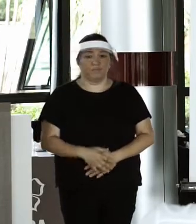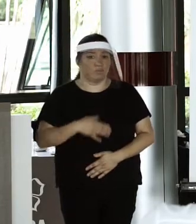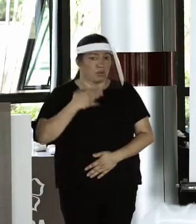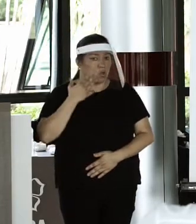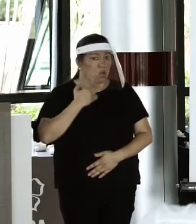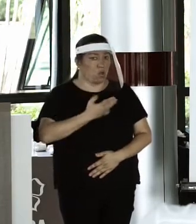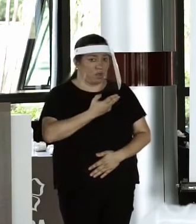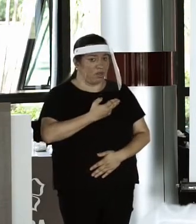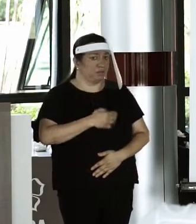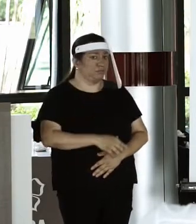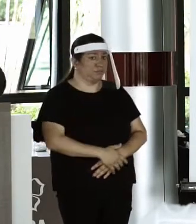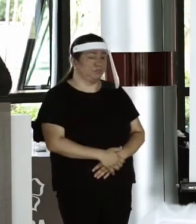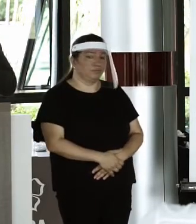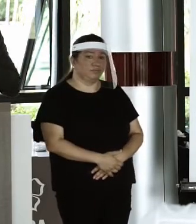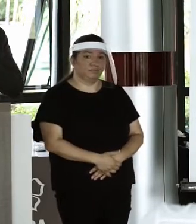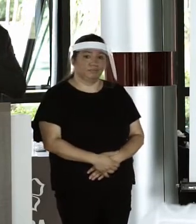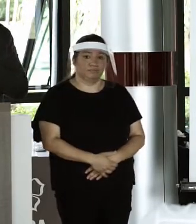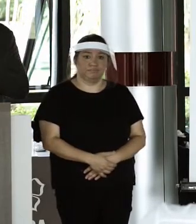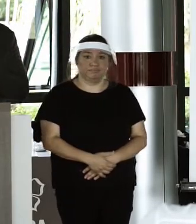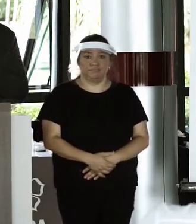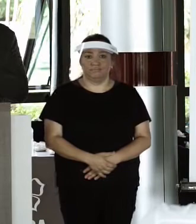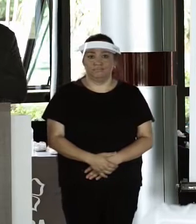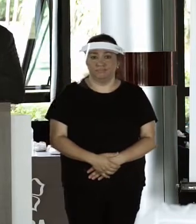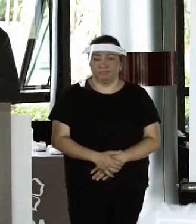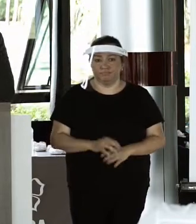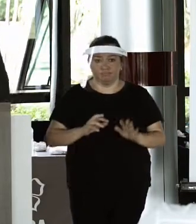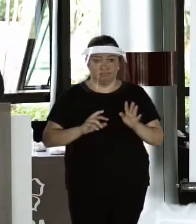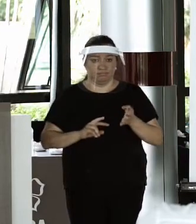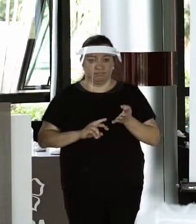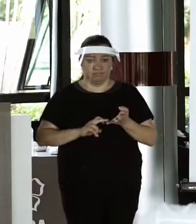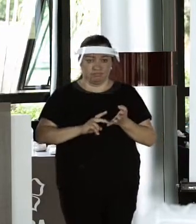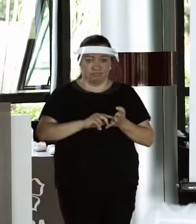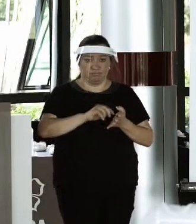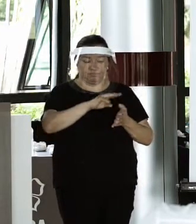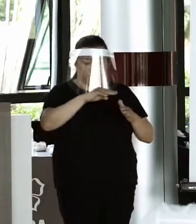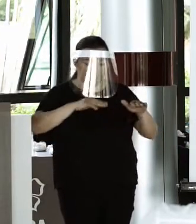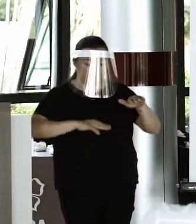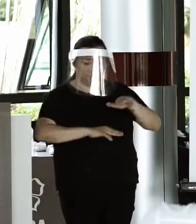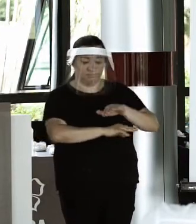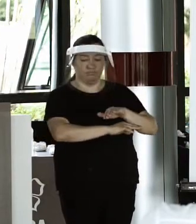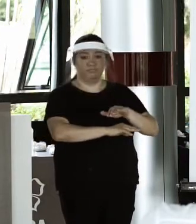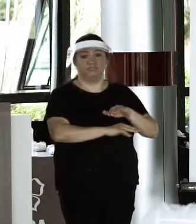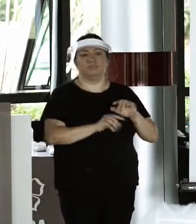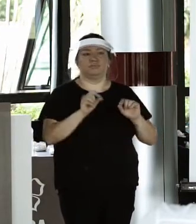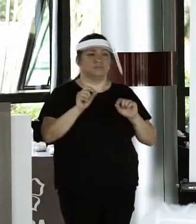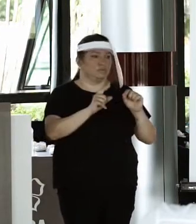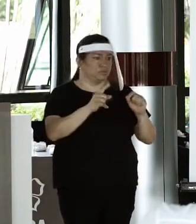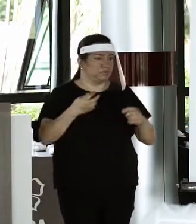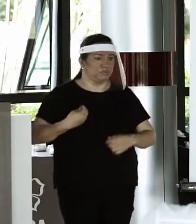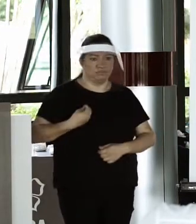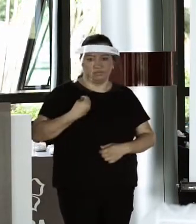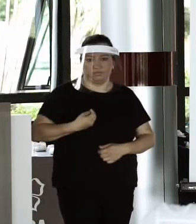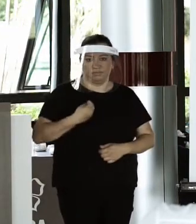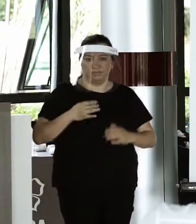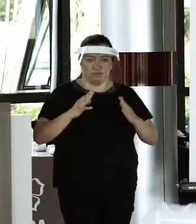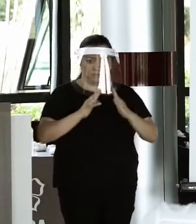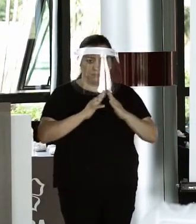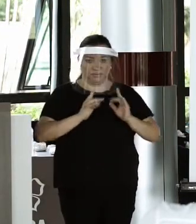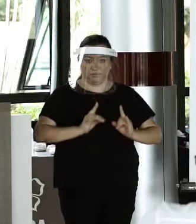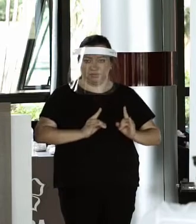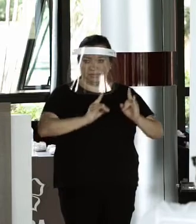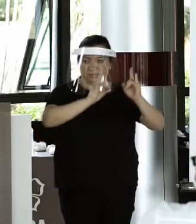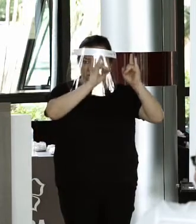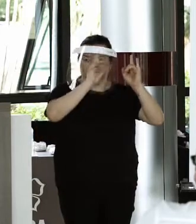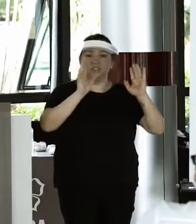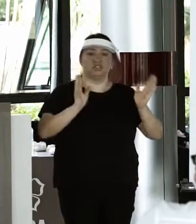aqui, subsolos, paredes de subsolos, muito comum. Quem mora aqui em apartamento, talvez já